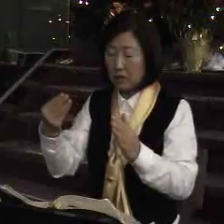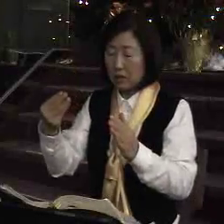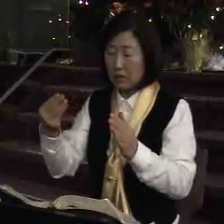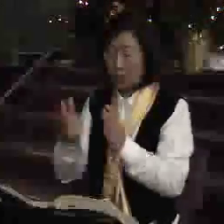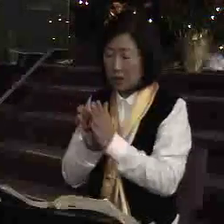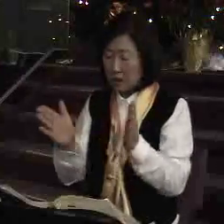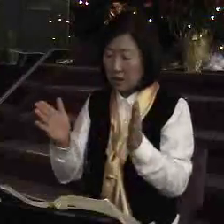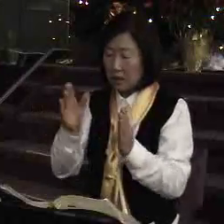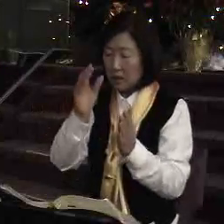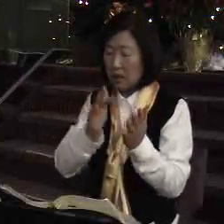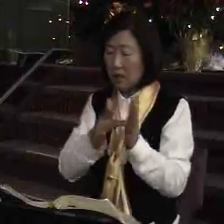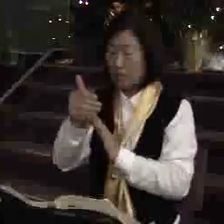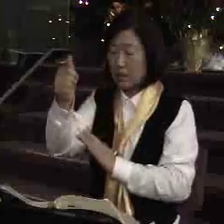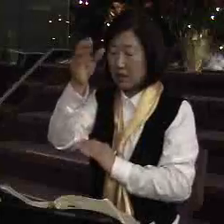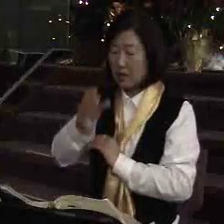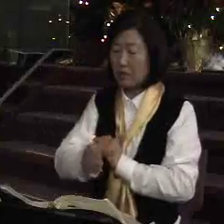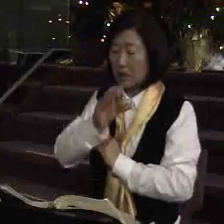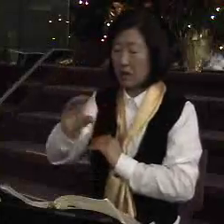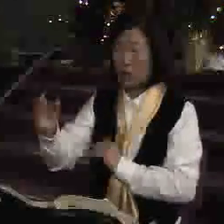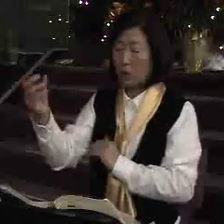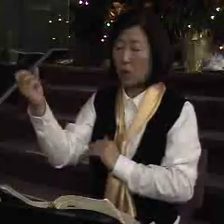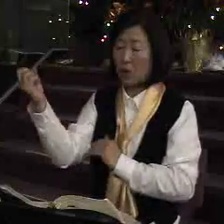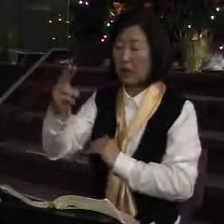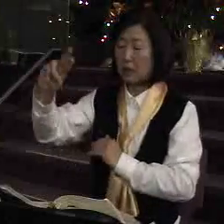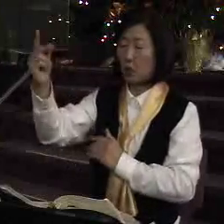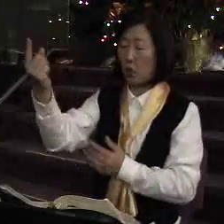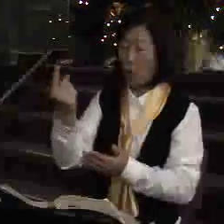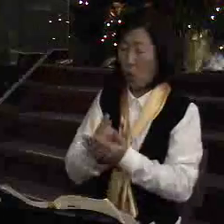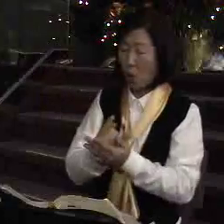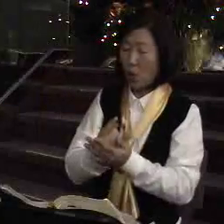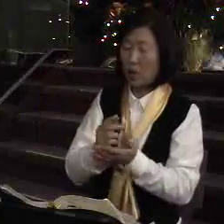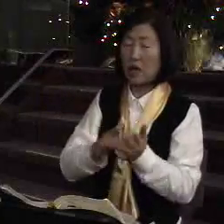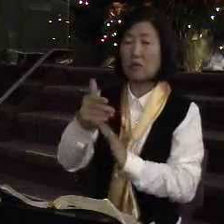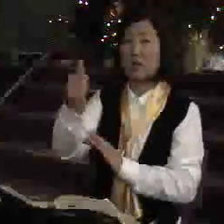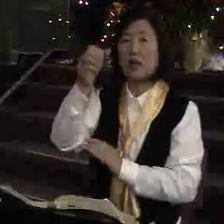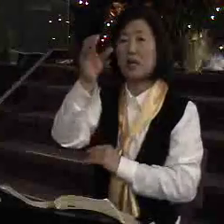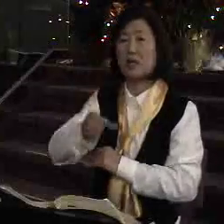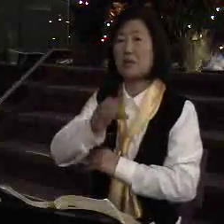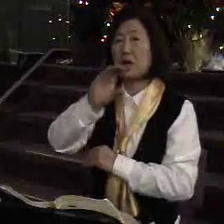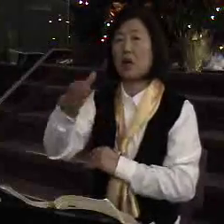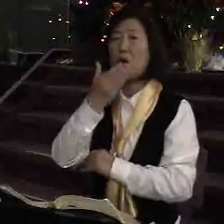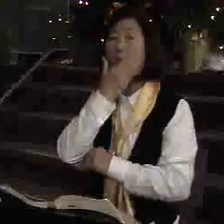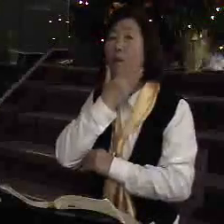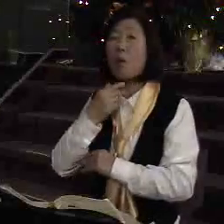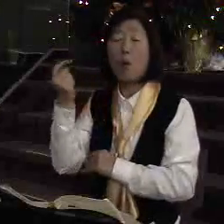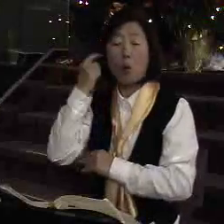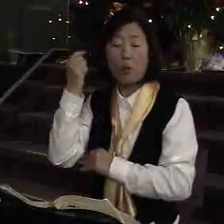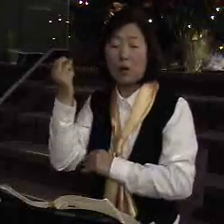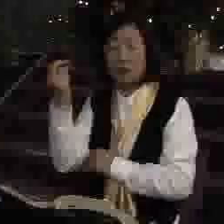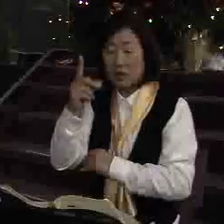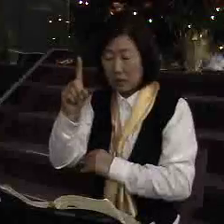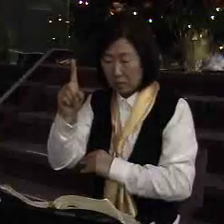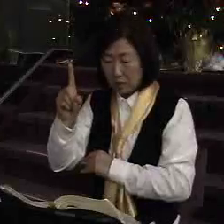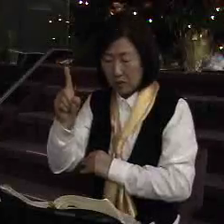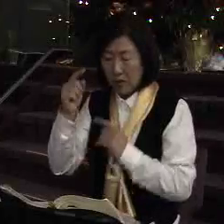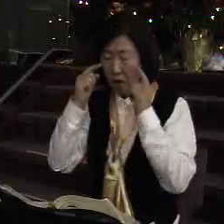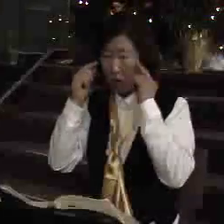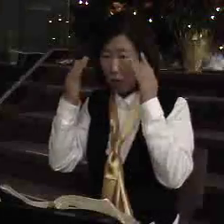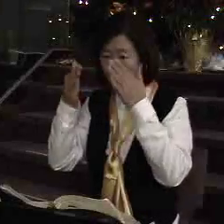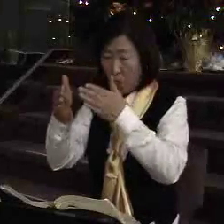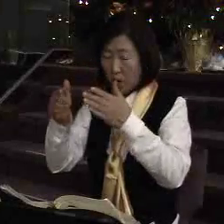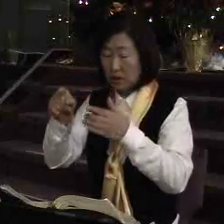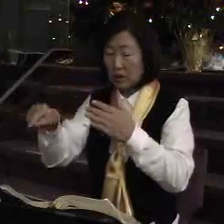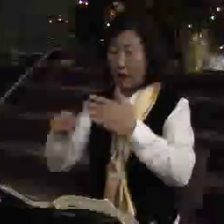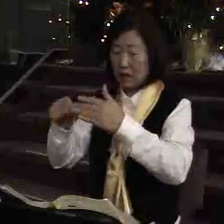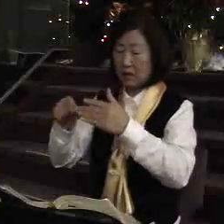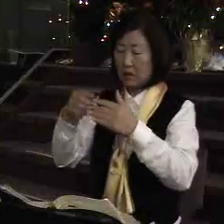예수님의 십자가로 다시 돌아오자, 예수님의 십자가의 복음을 다시 한번 우리가 포커스하며 그 안에서